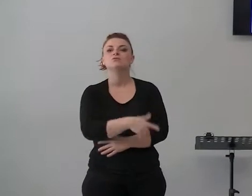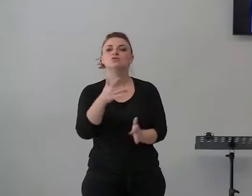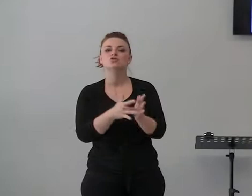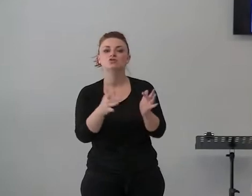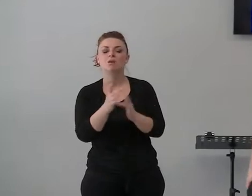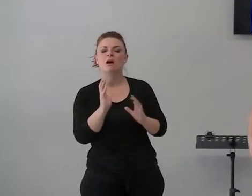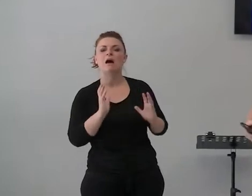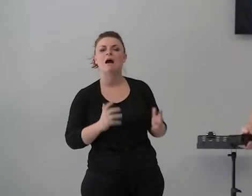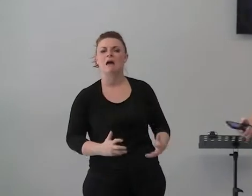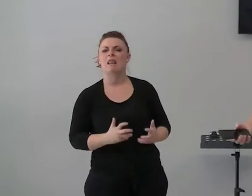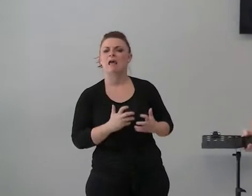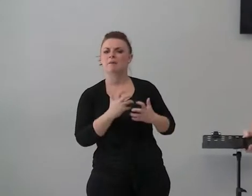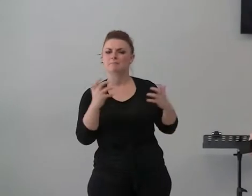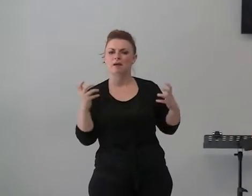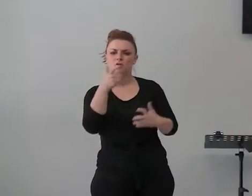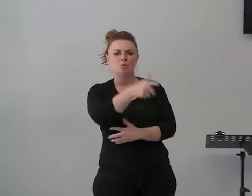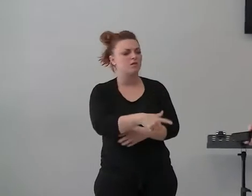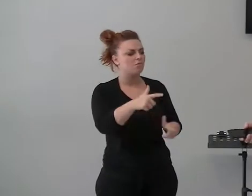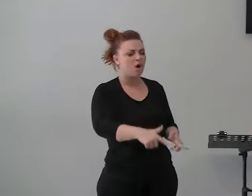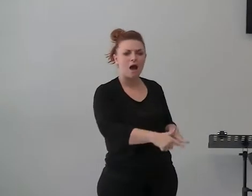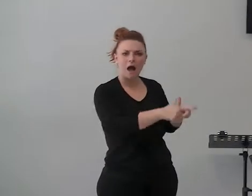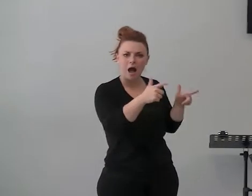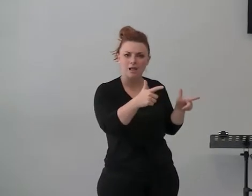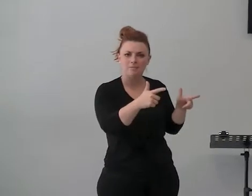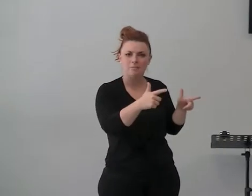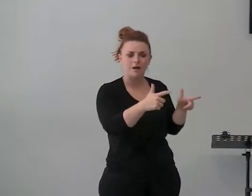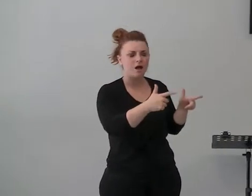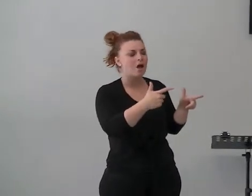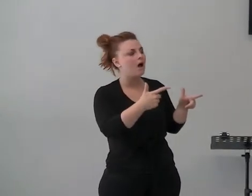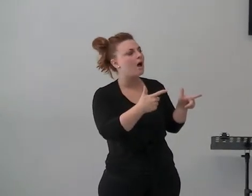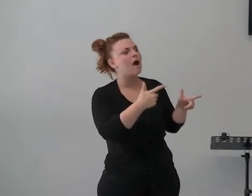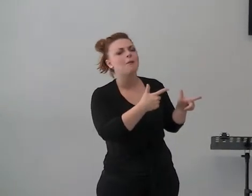Gesù si arrabbia con un albero che fa il suo dovere.